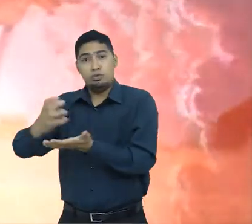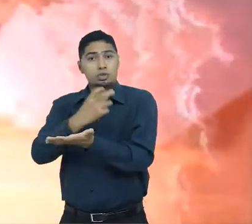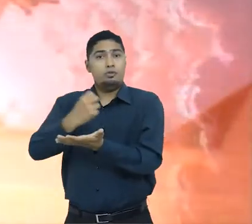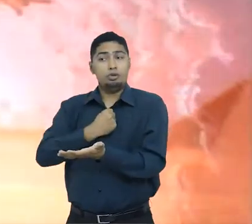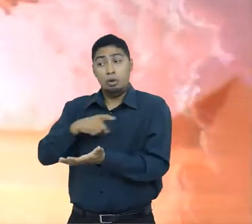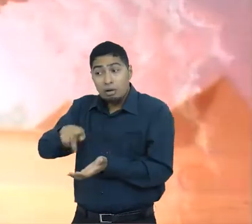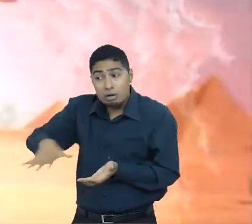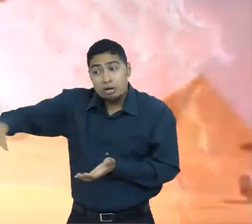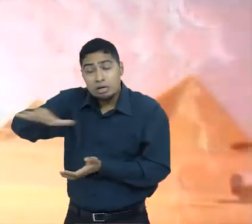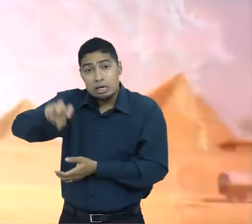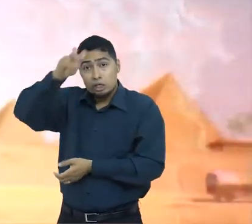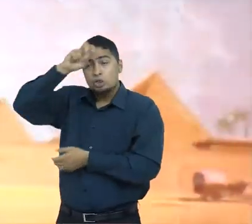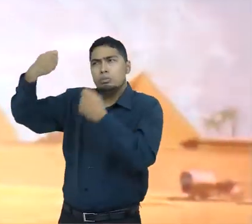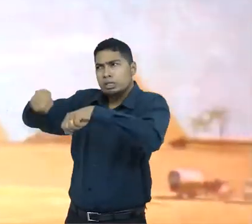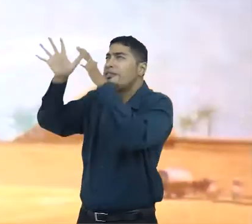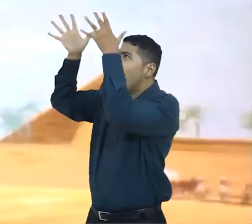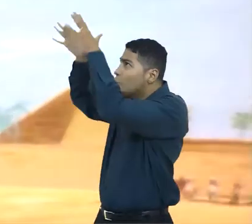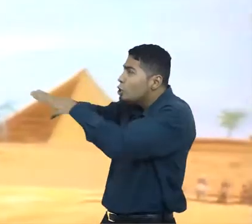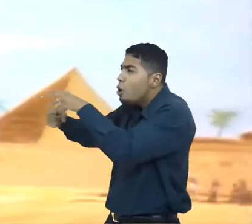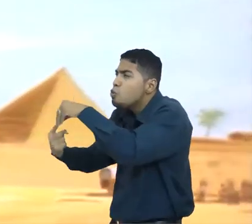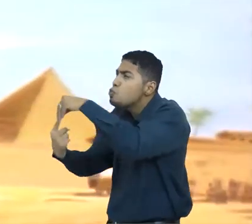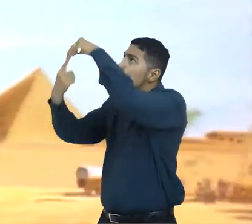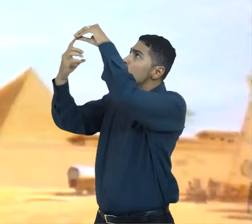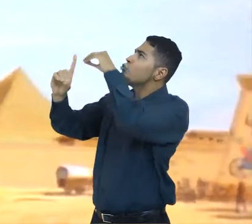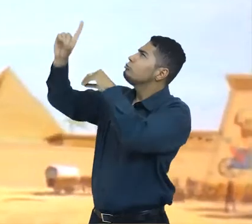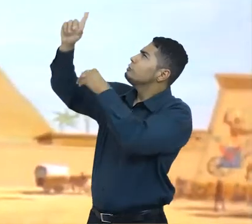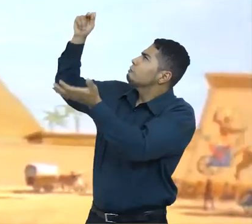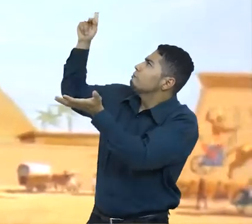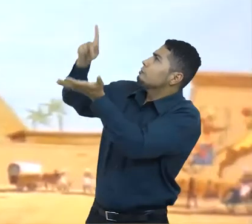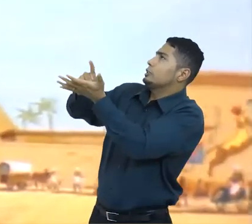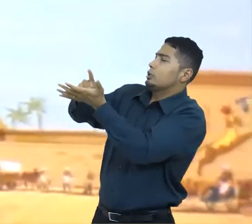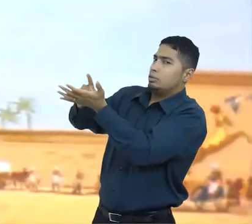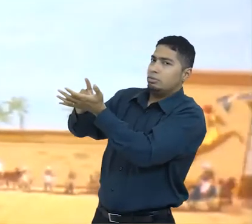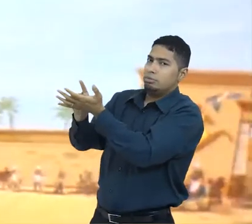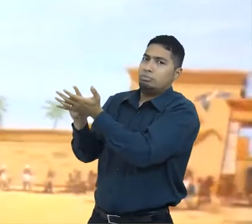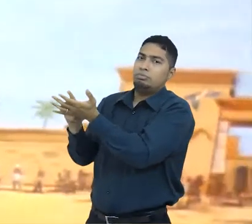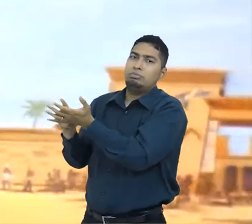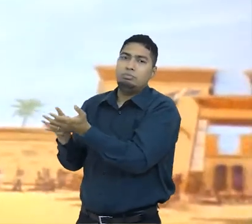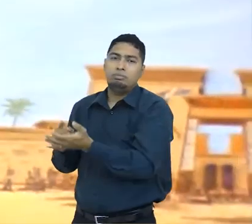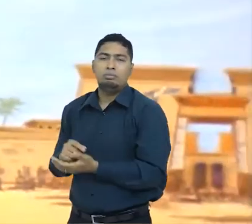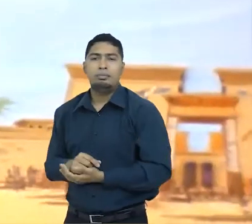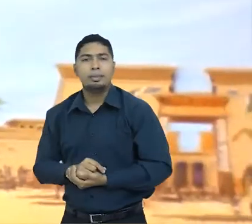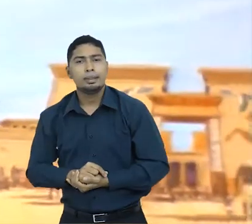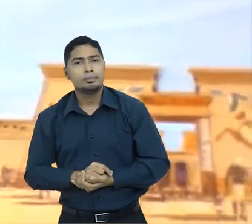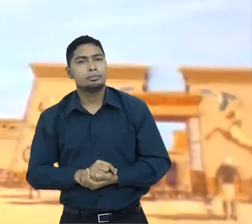egípcios deveriam adorar. O único Deus verdadeiro, o Criador, e não o que ele havia